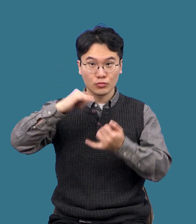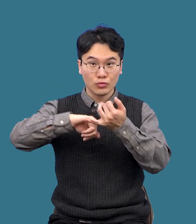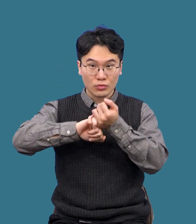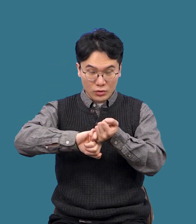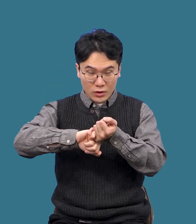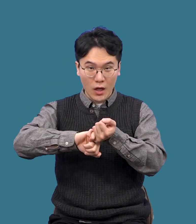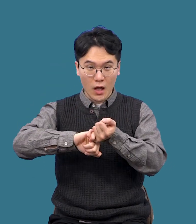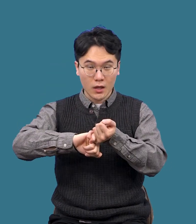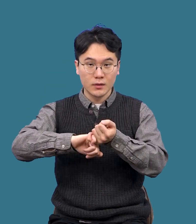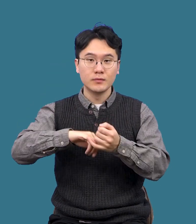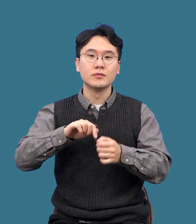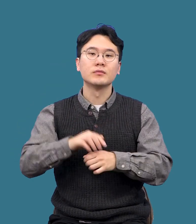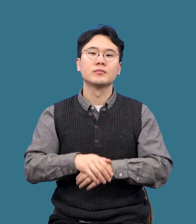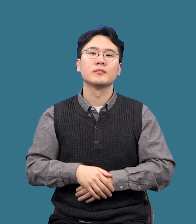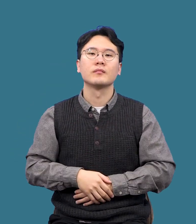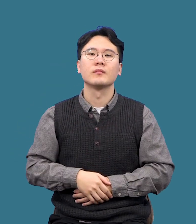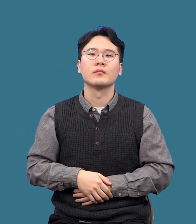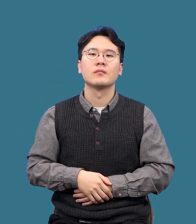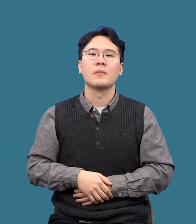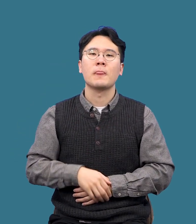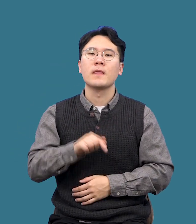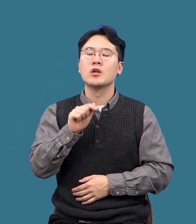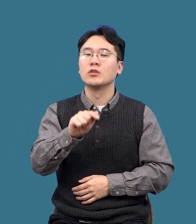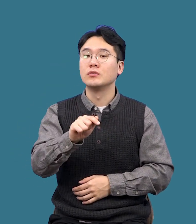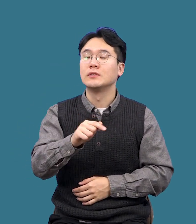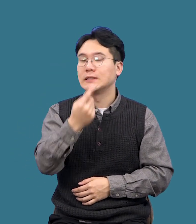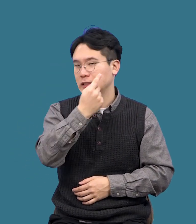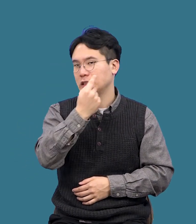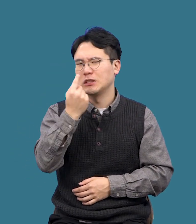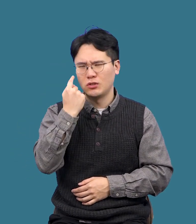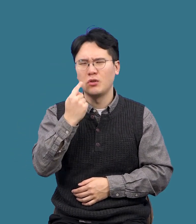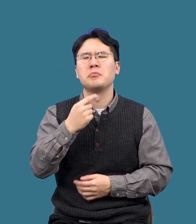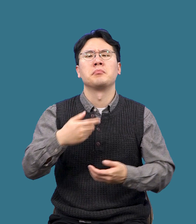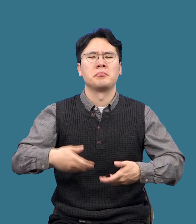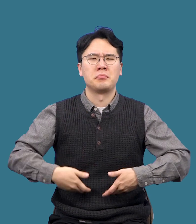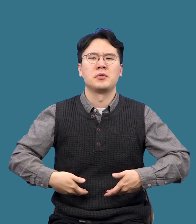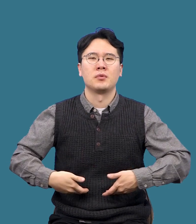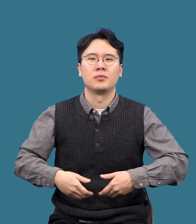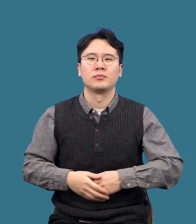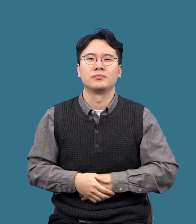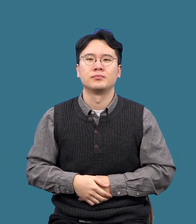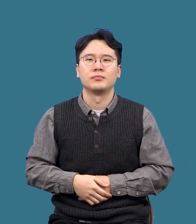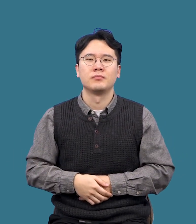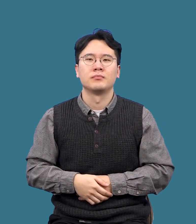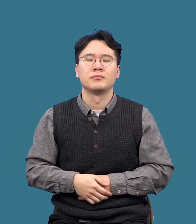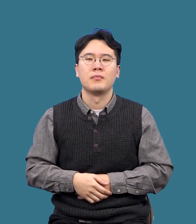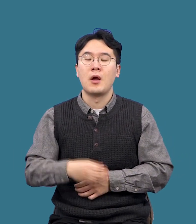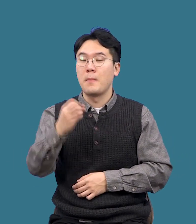이슬람에도 할람이라는 인증을 합니다. 코셔, 별표. 이슬람 사람들은